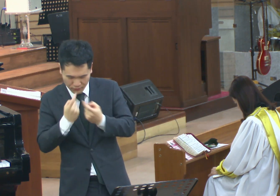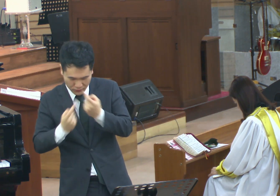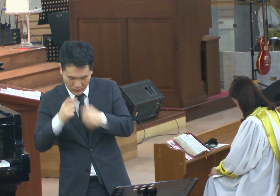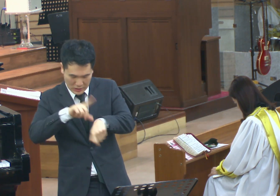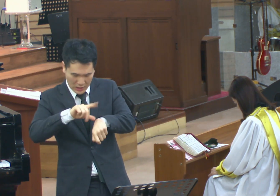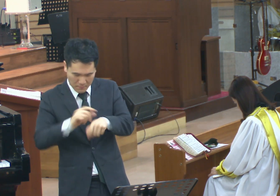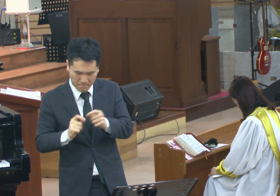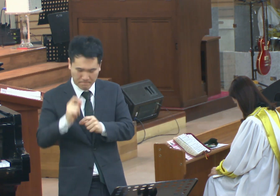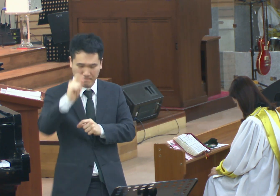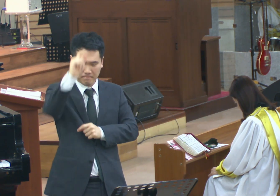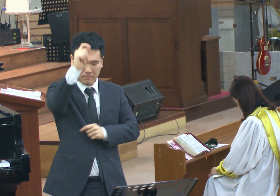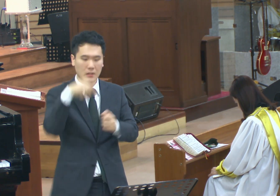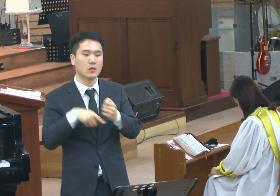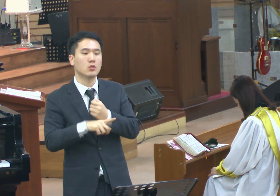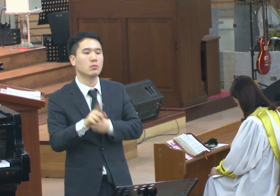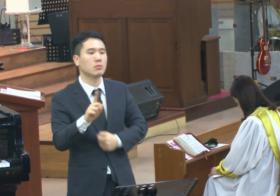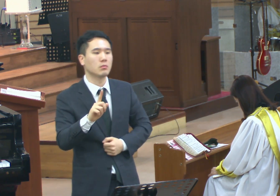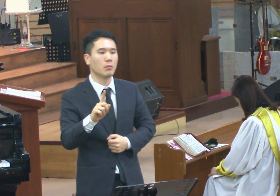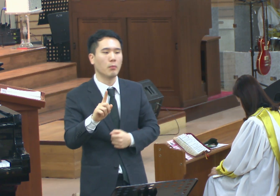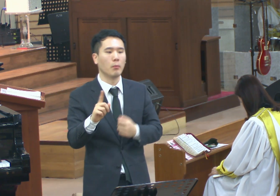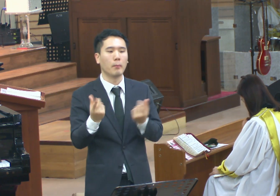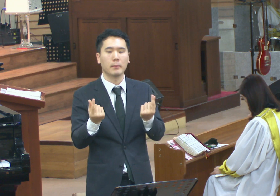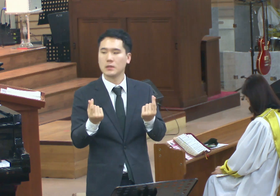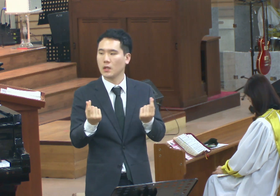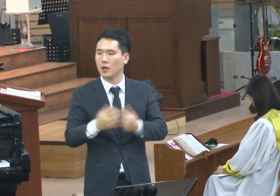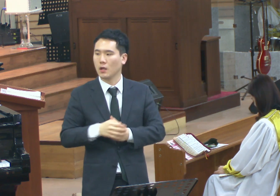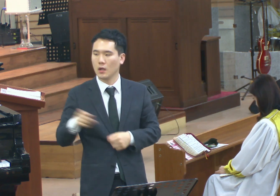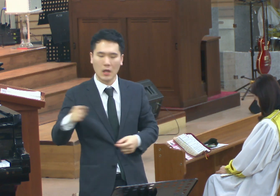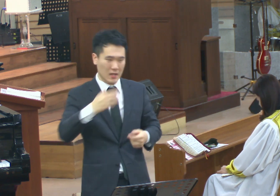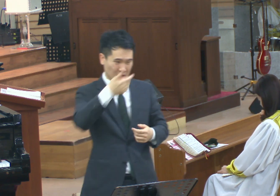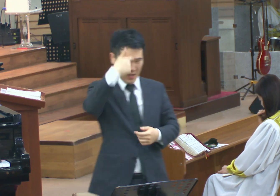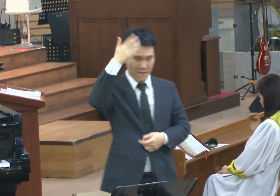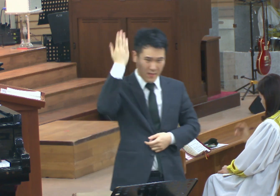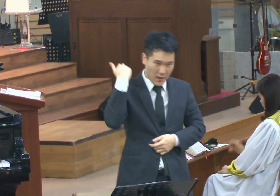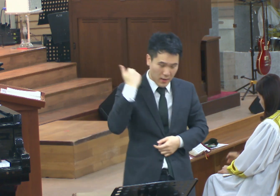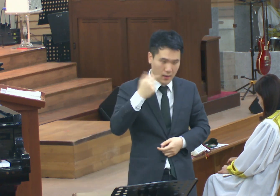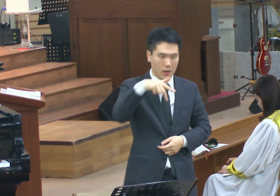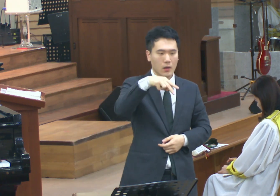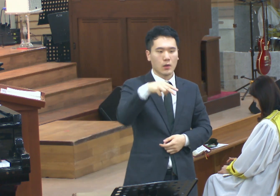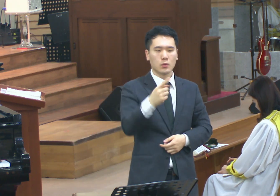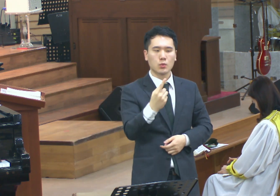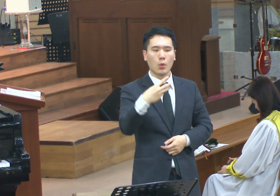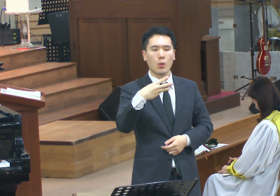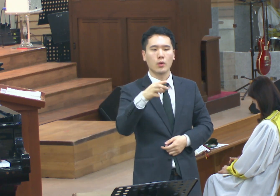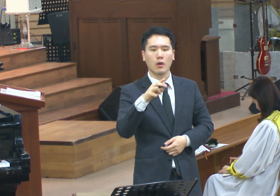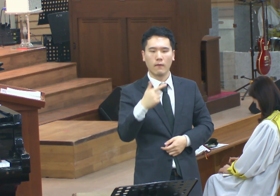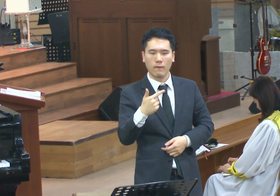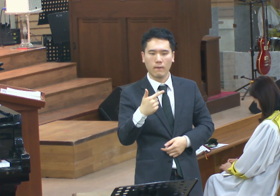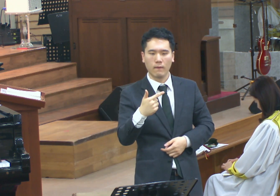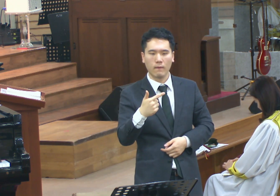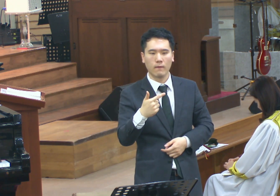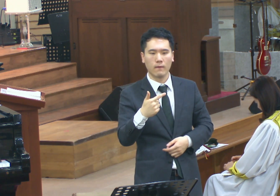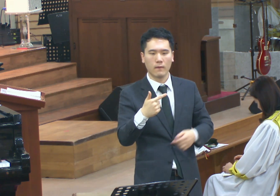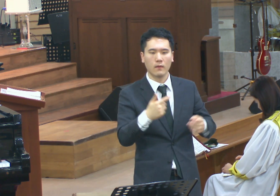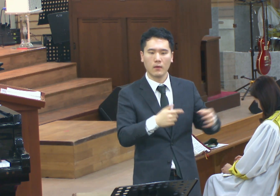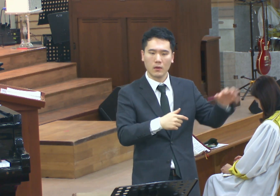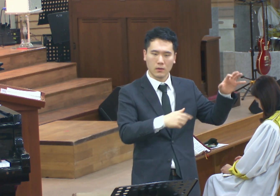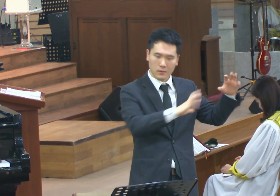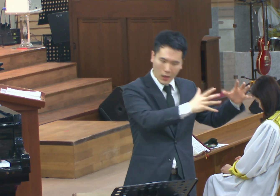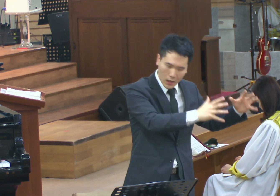미국이 군비 경쟁을 했을 때의 모습이라는 거예요. 저쪽에서 군함 만들면 이쪽도 군함 만들고, 저쪽에서